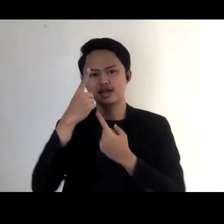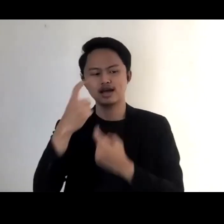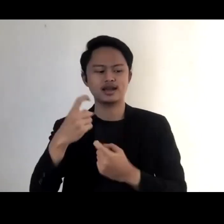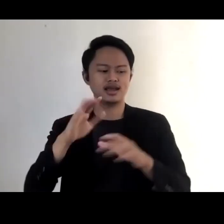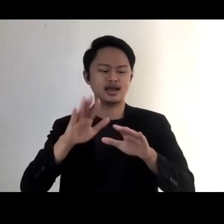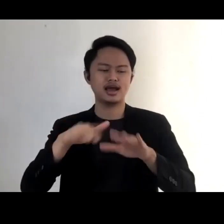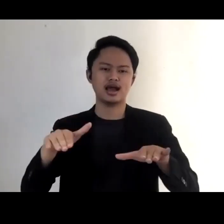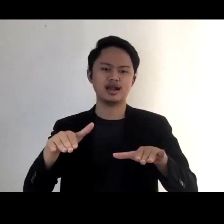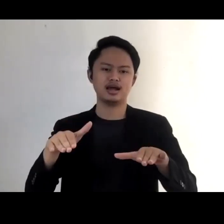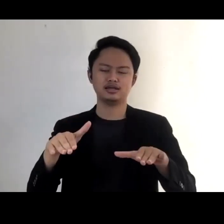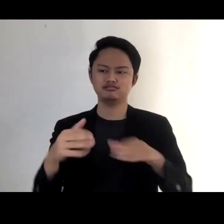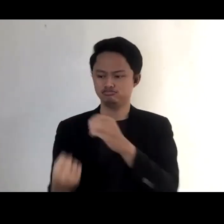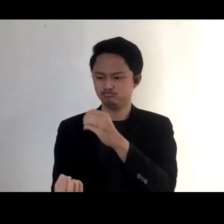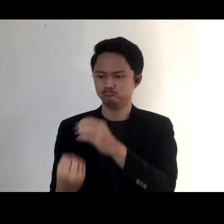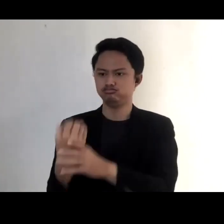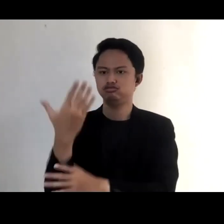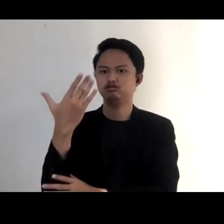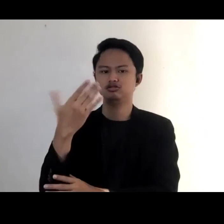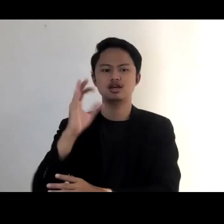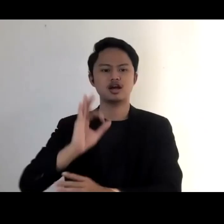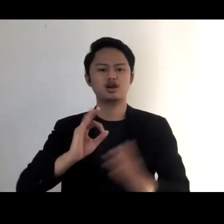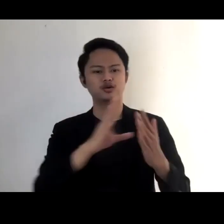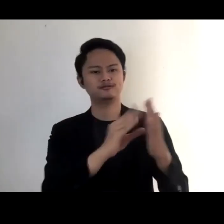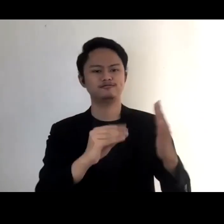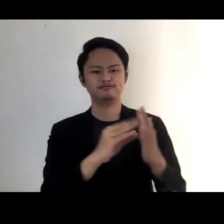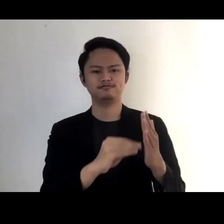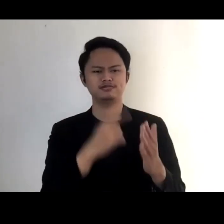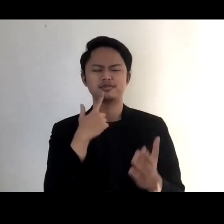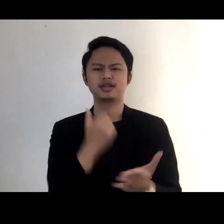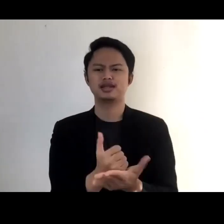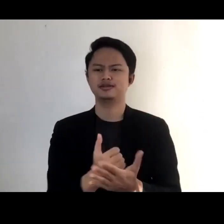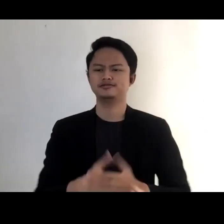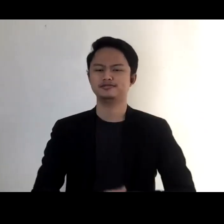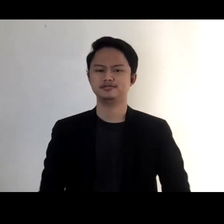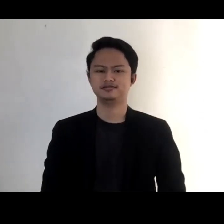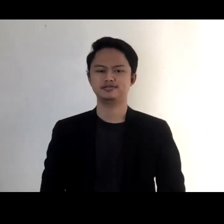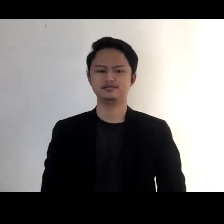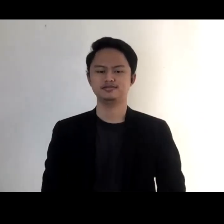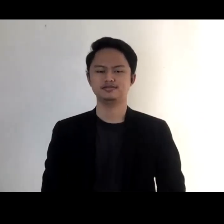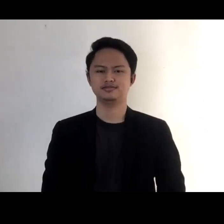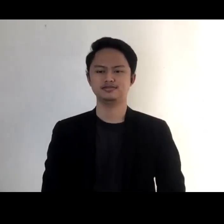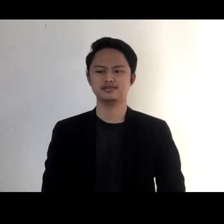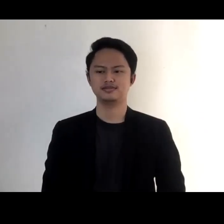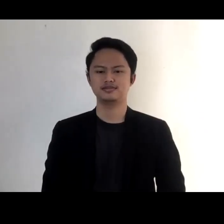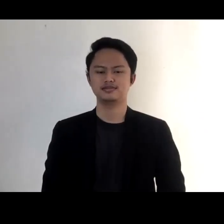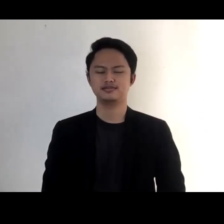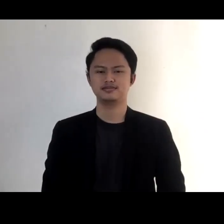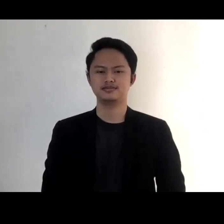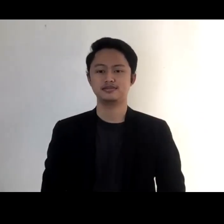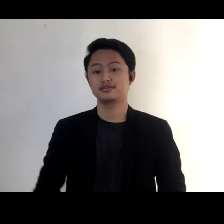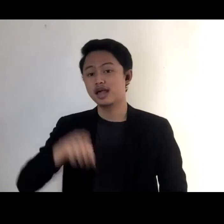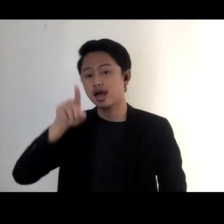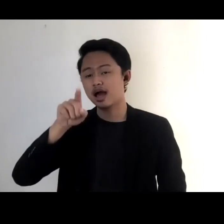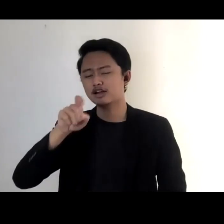tumbuh menjadi apa yang dicontohkan oleh orang tua. Ini menjadi penting. Dan ini harus dilakukan dengan